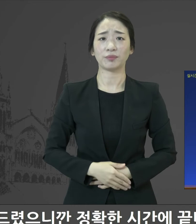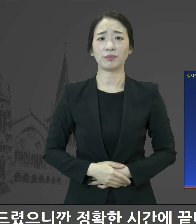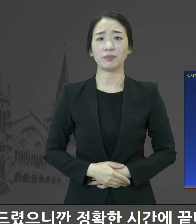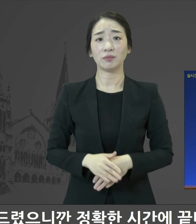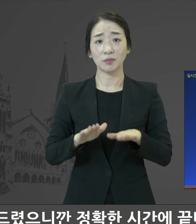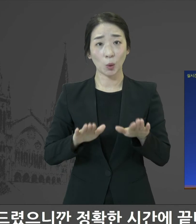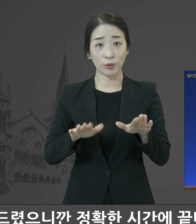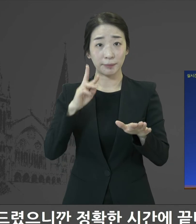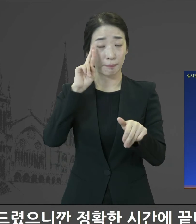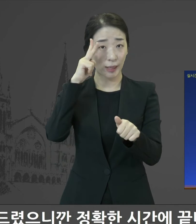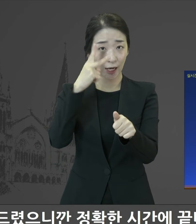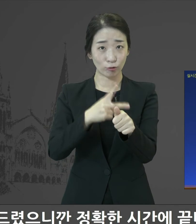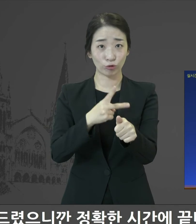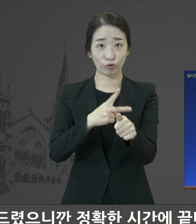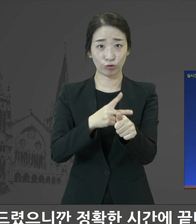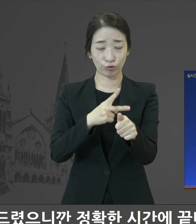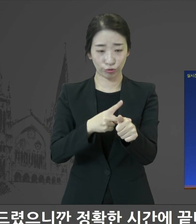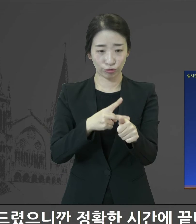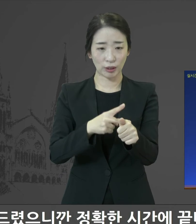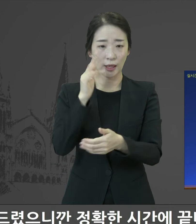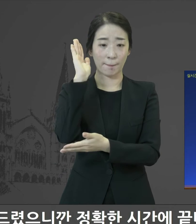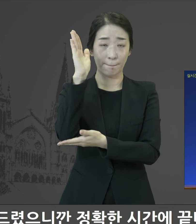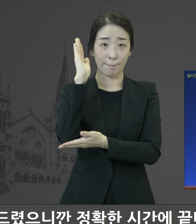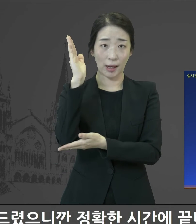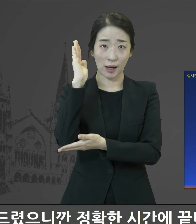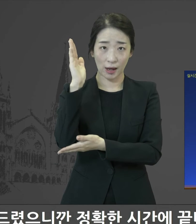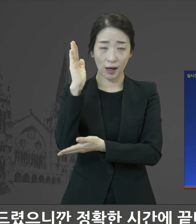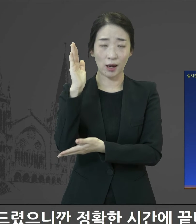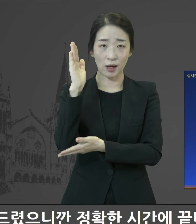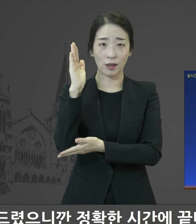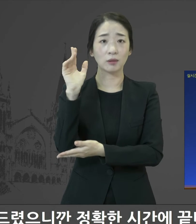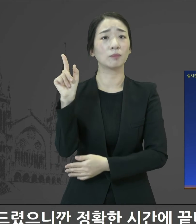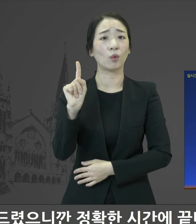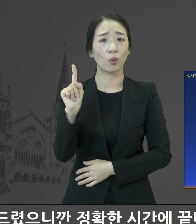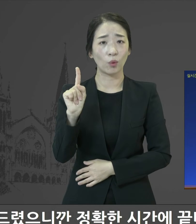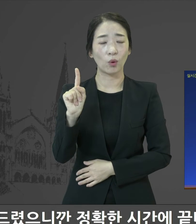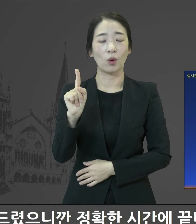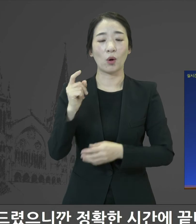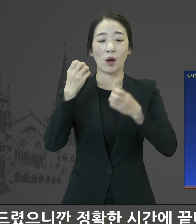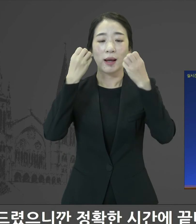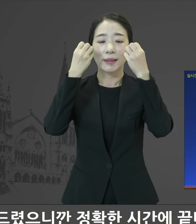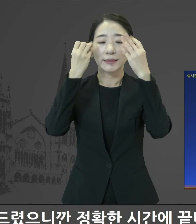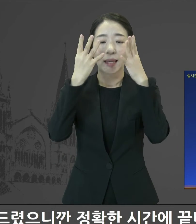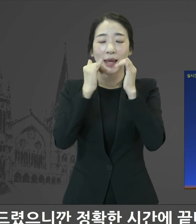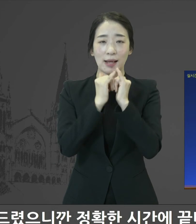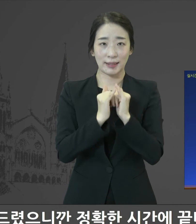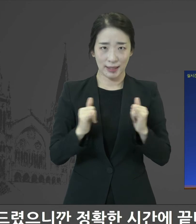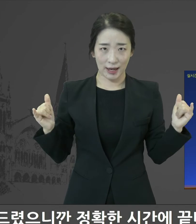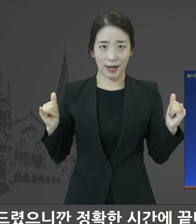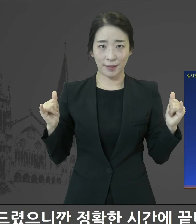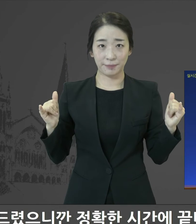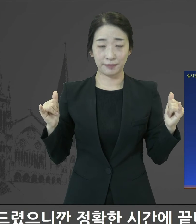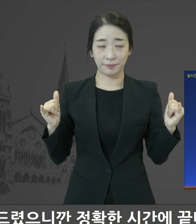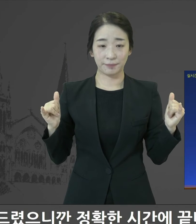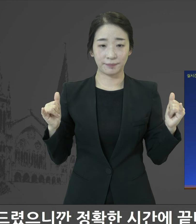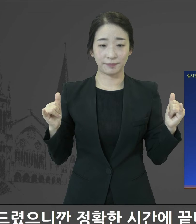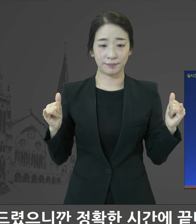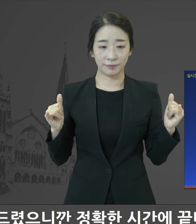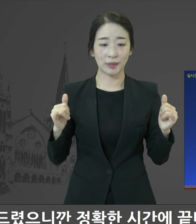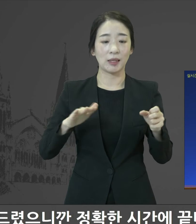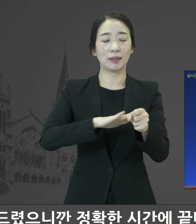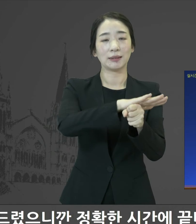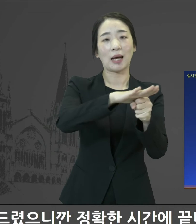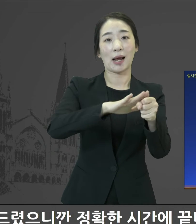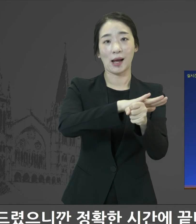바울이 우리에게 얘기하는 것, 새 사람은 사랑 가운데 행해야 된다. 사랑